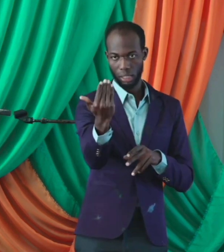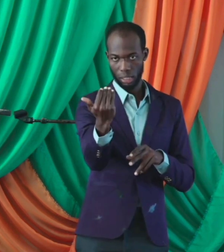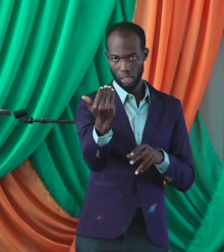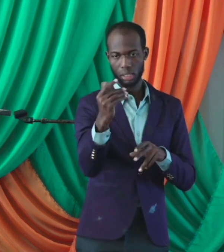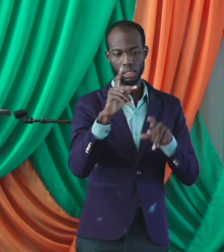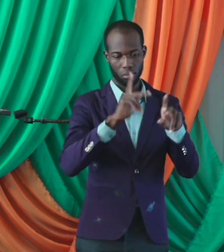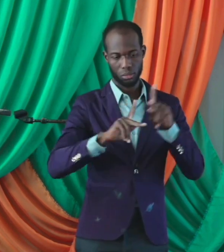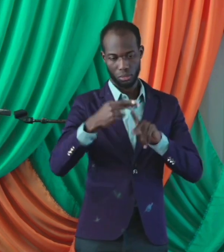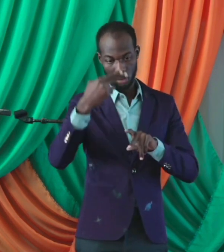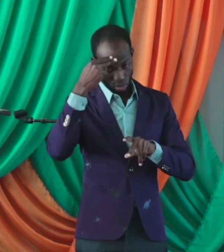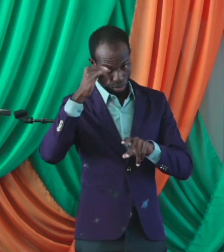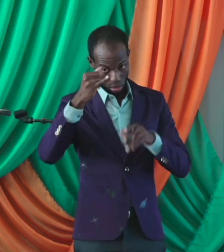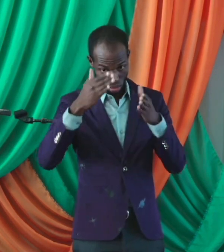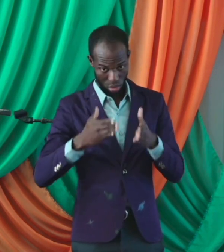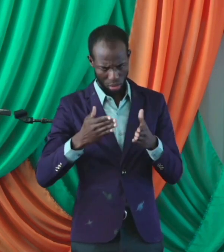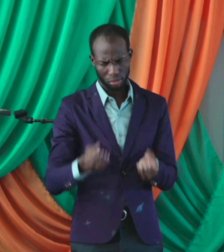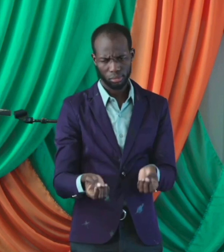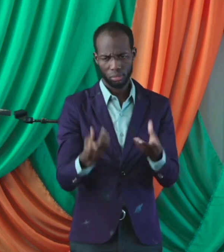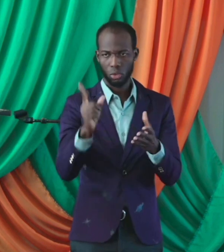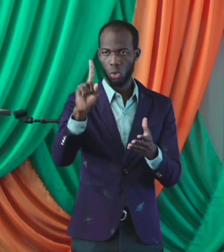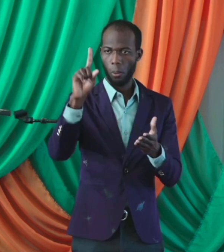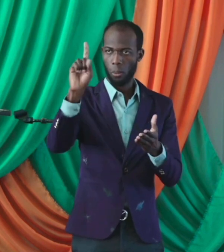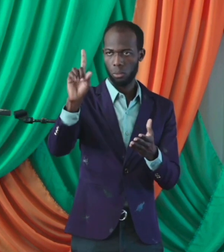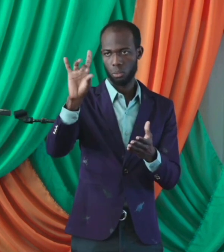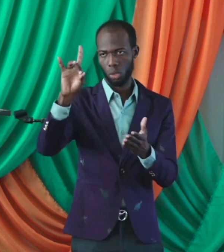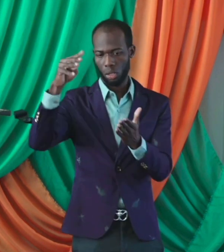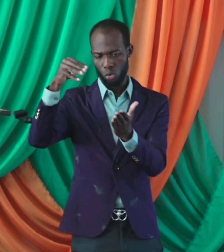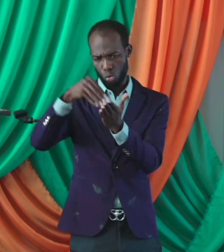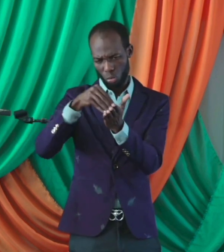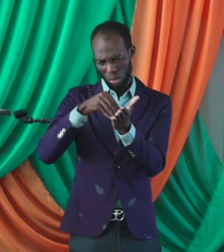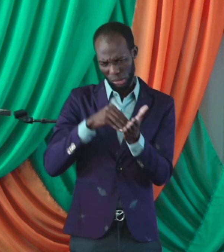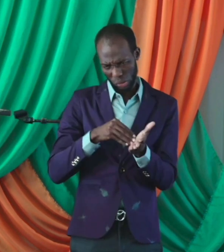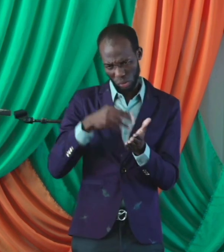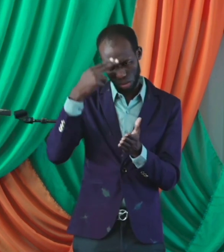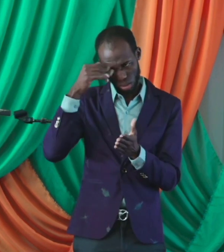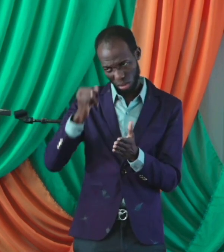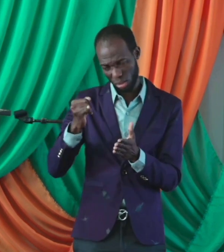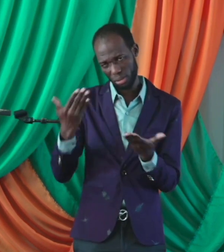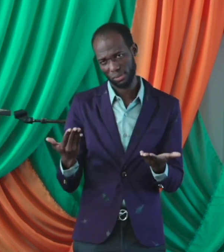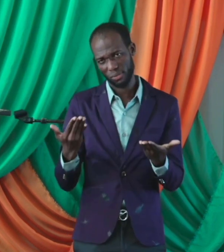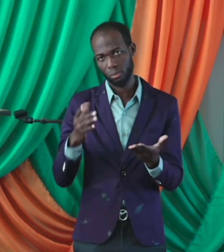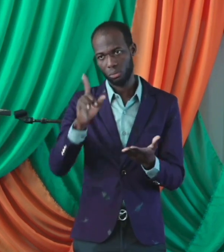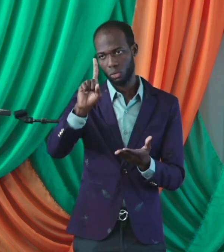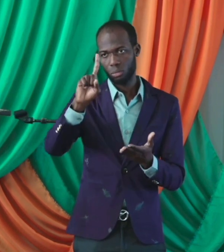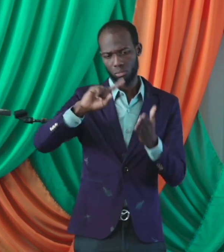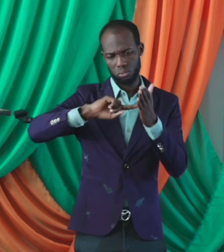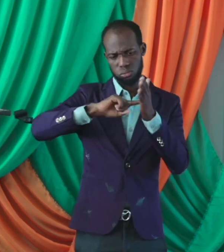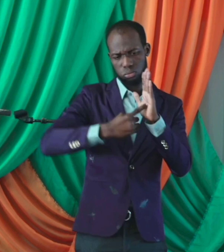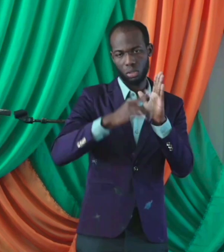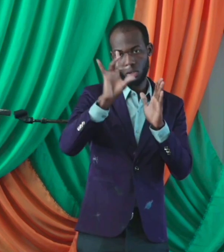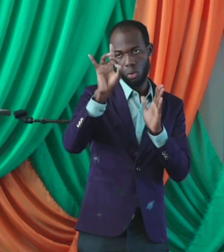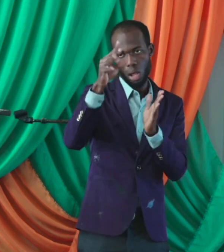la population haïtienne handicapée, comme elle là-bas où, 1.8 million haïtiens, sur 12 millions. 1.8